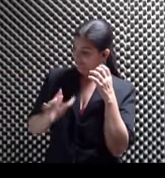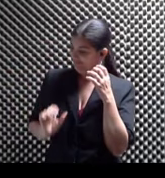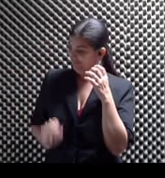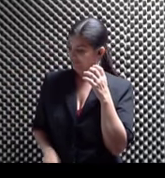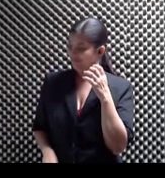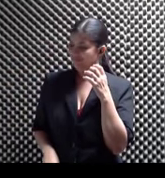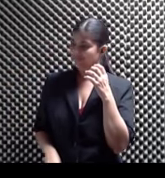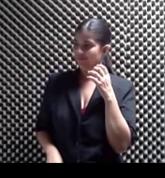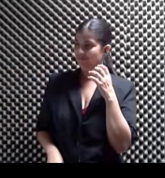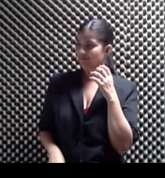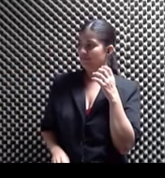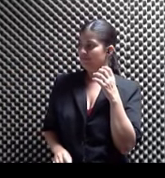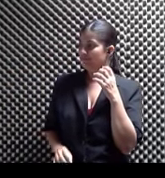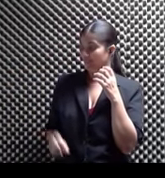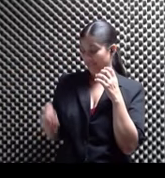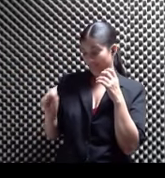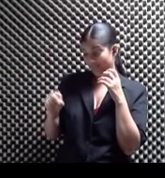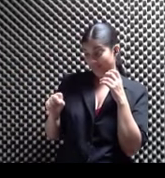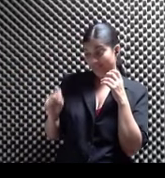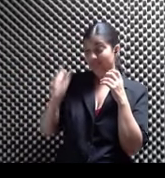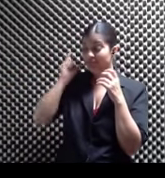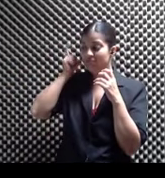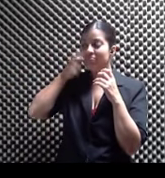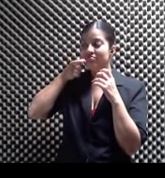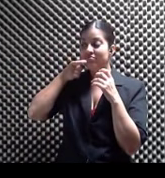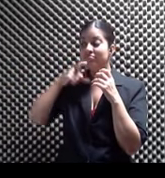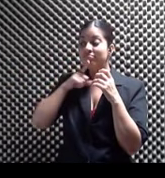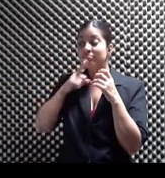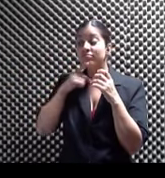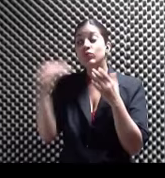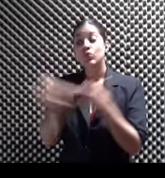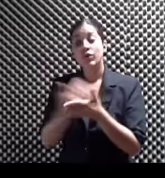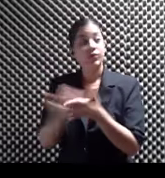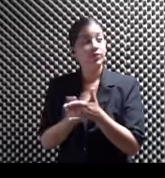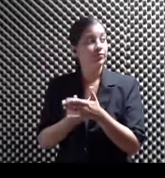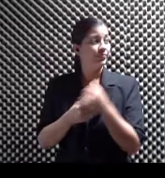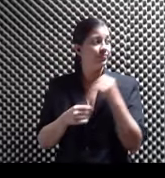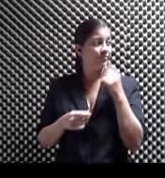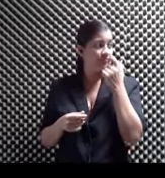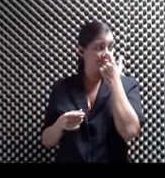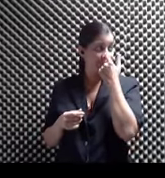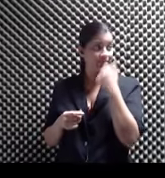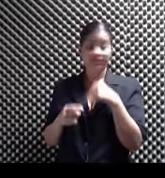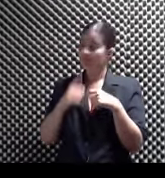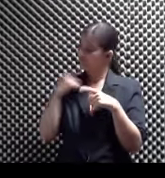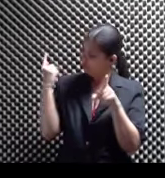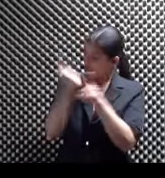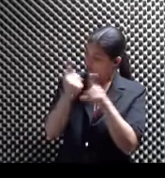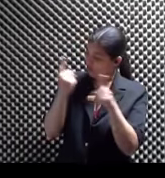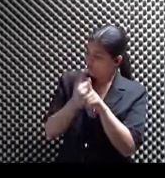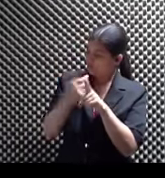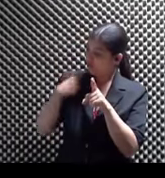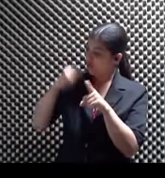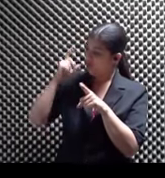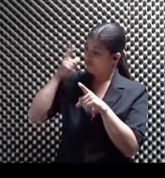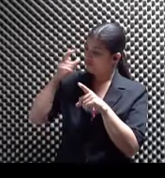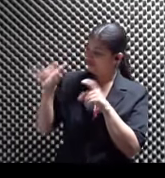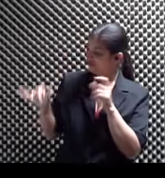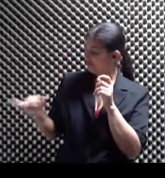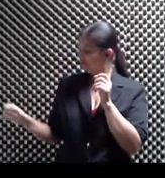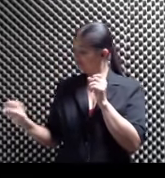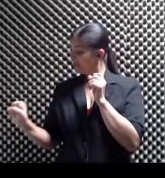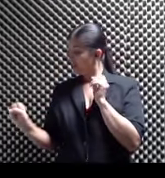oreja. Afirmativo, el mencionado artículo Bluetooth es último modelo. Eso es correcto, le hace juego con la tablilla